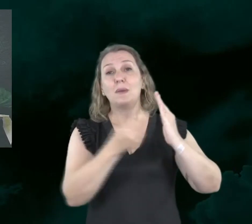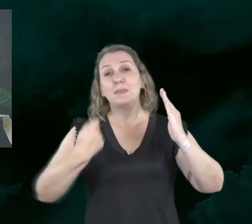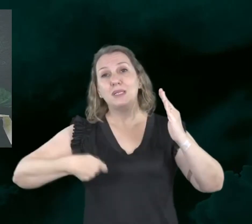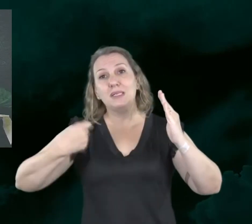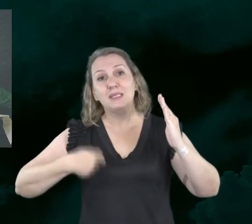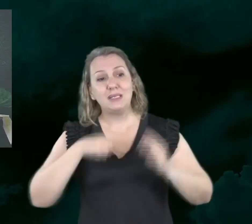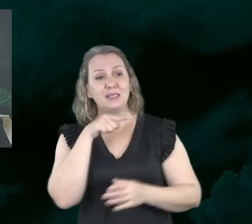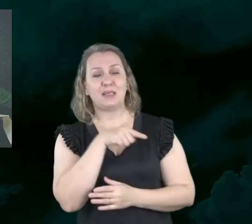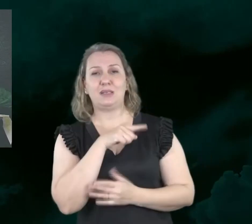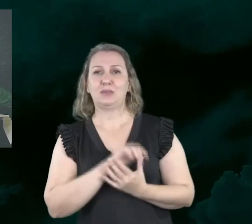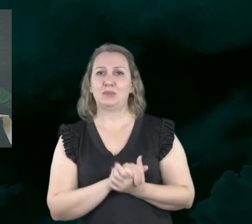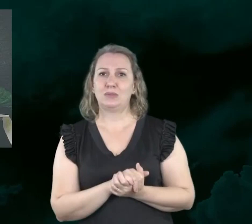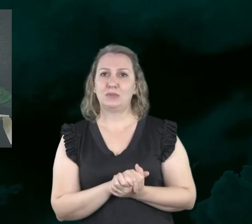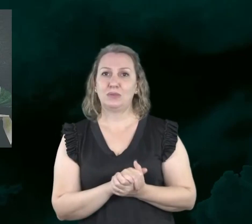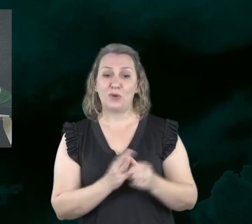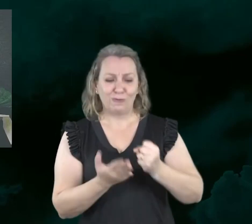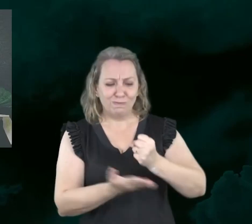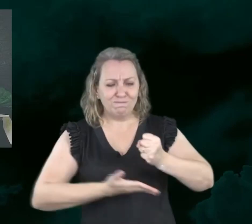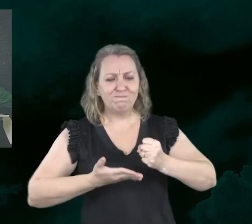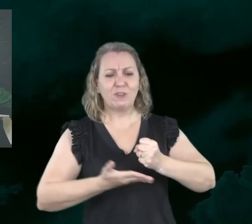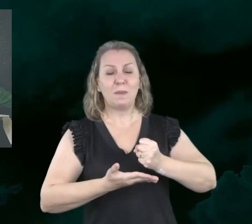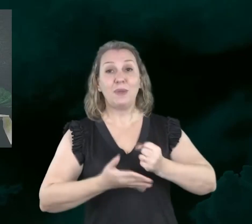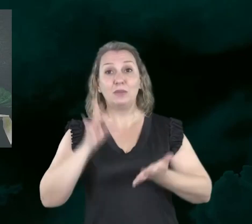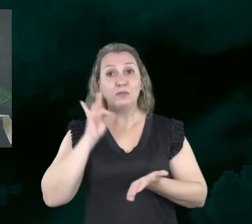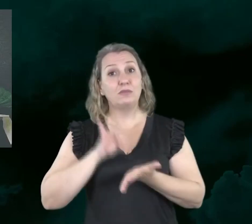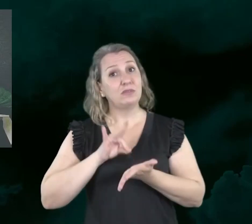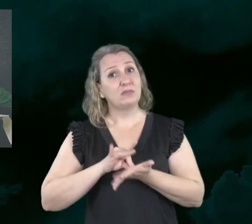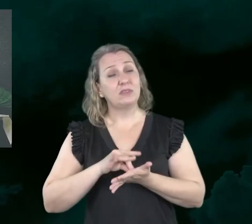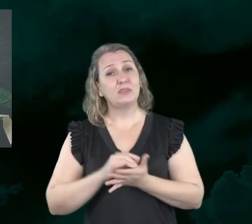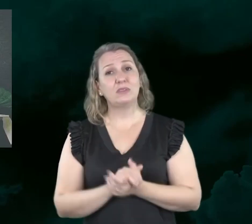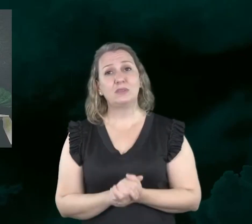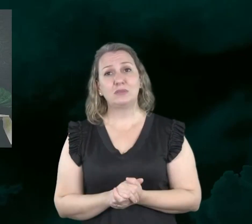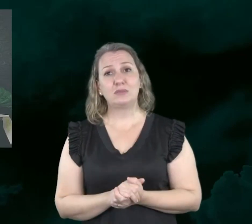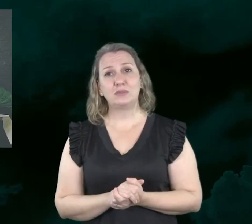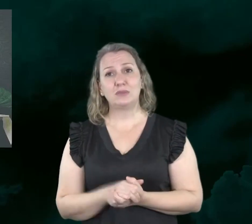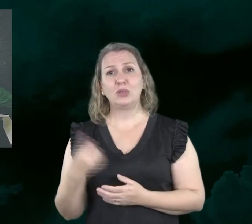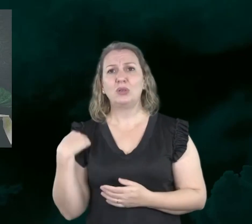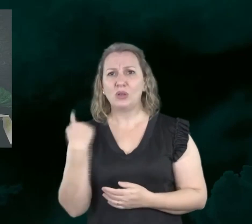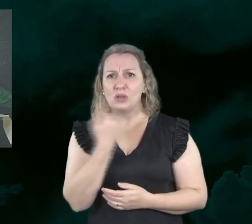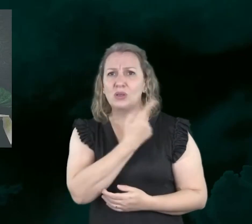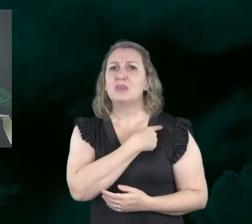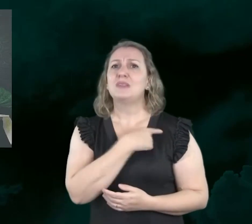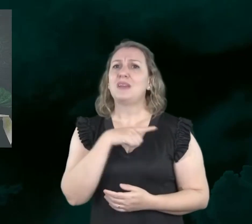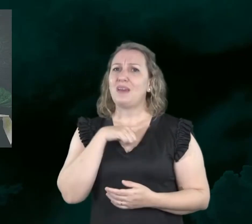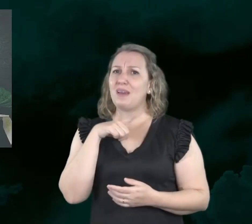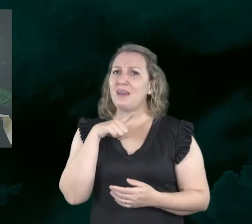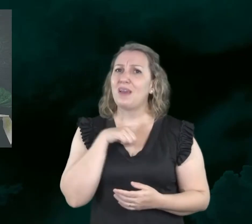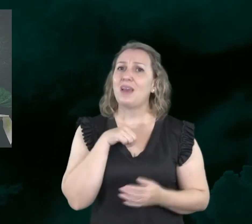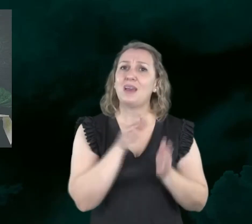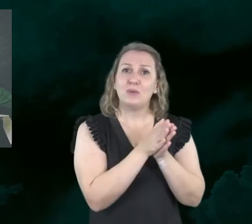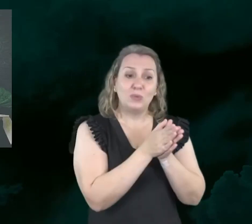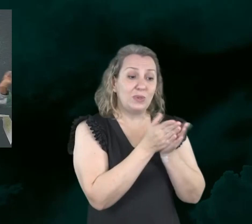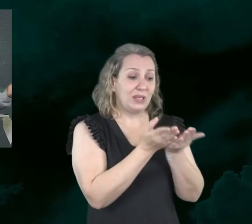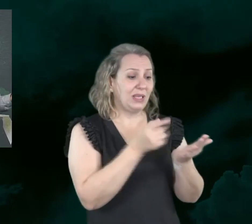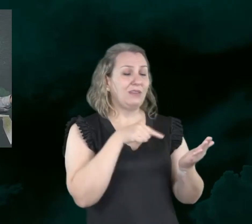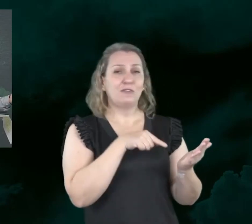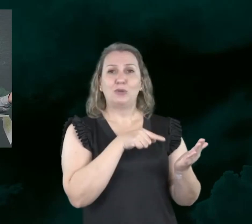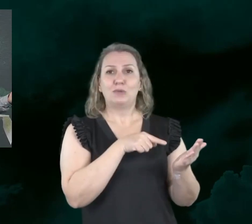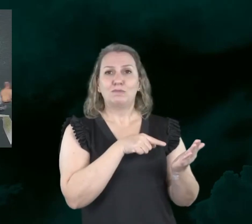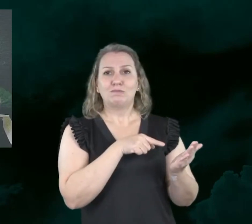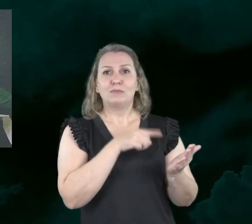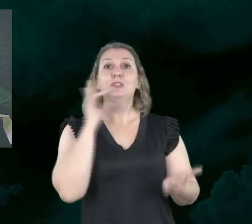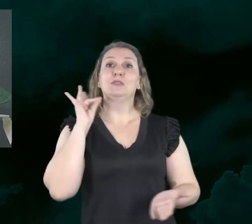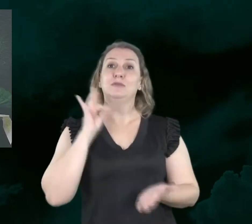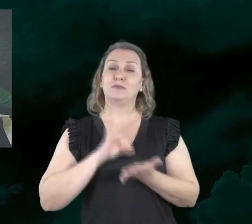relação à palavra fundamental, nós temos livros, Fundamentos da Fé Cristã. As pessoas que entram sem nenhum conhecimento da